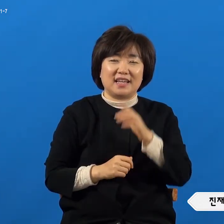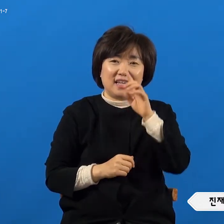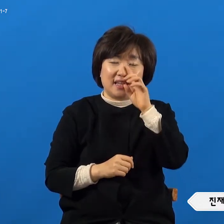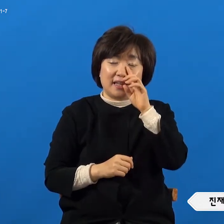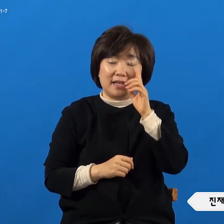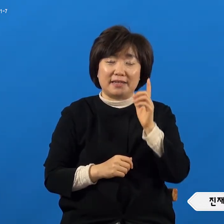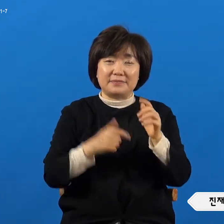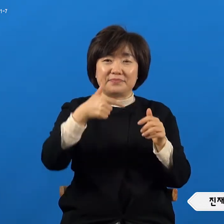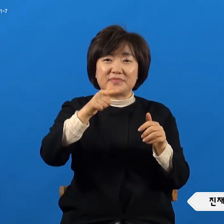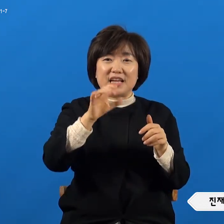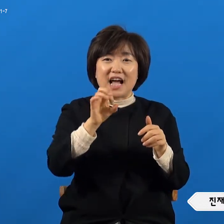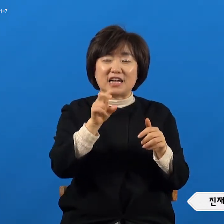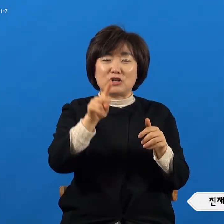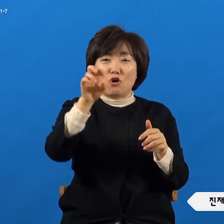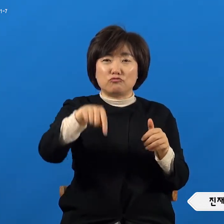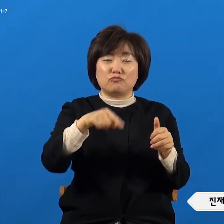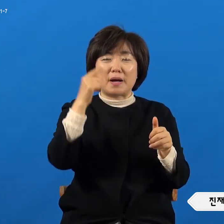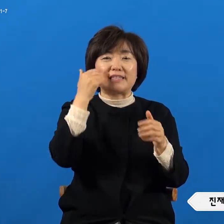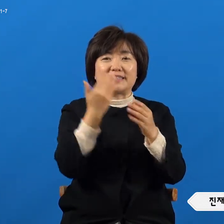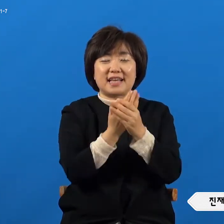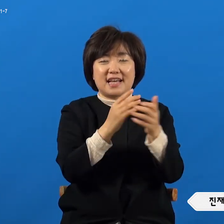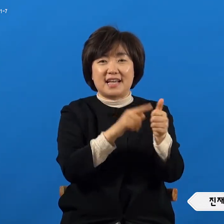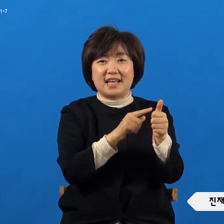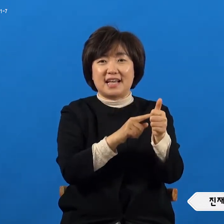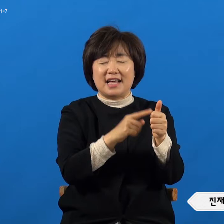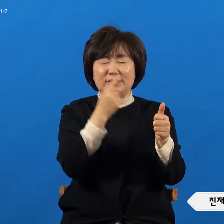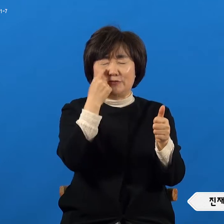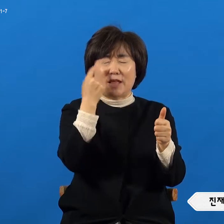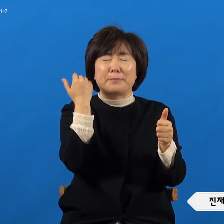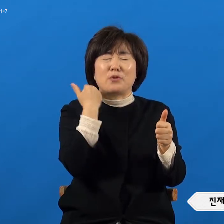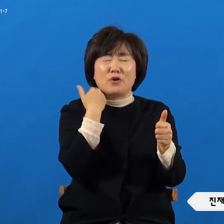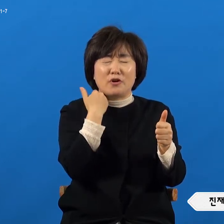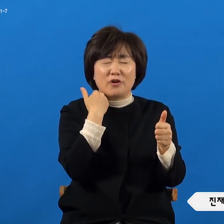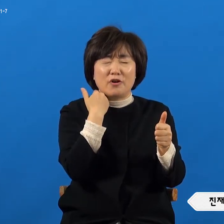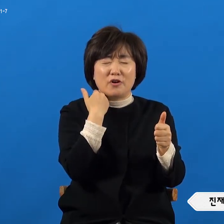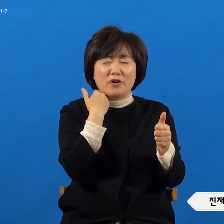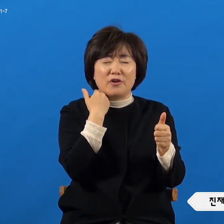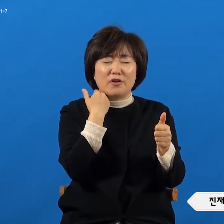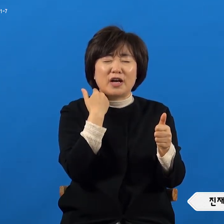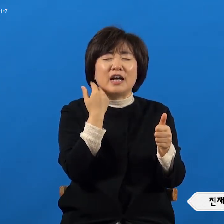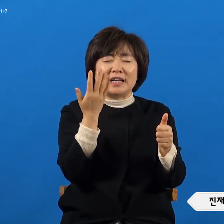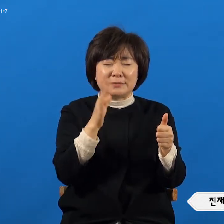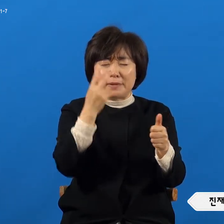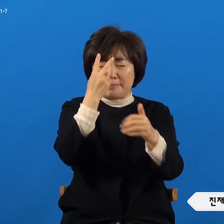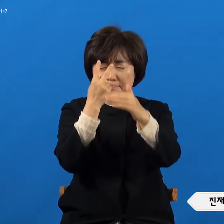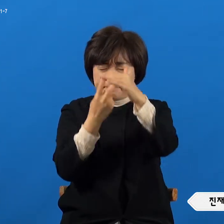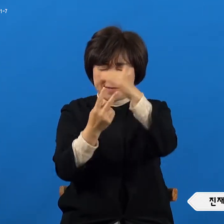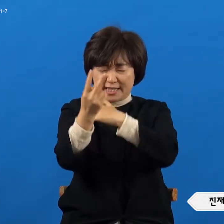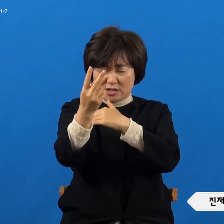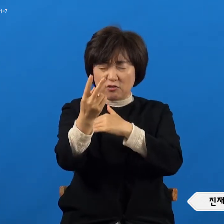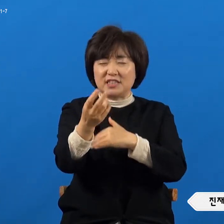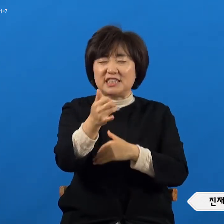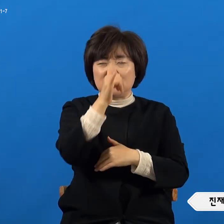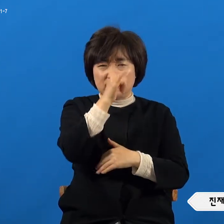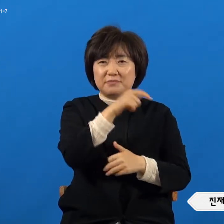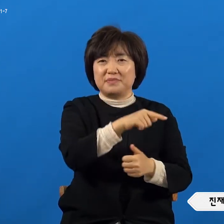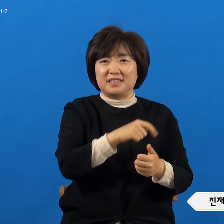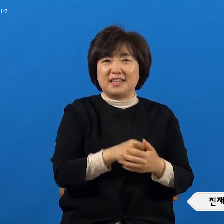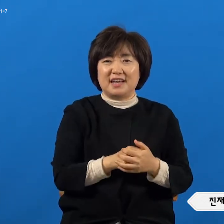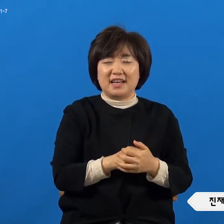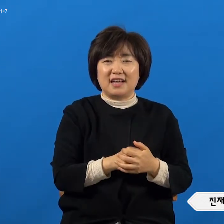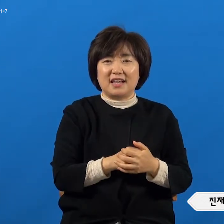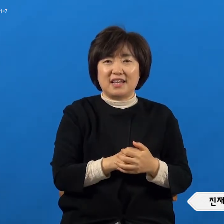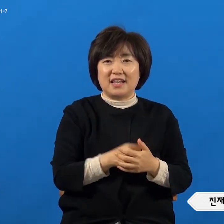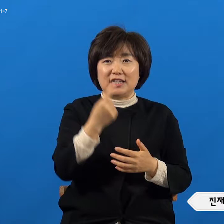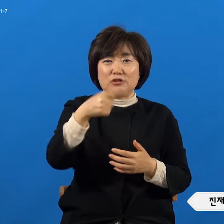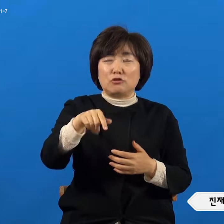고 강영우 박사님은 볼 수 없었지만 비전을 가진 사람이었습니다. 그는